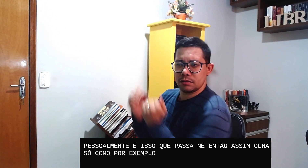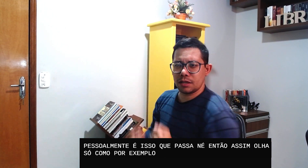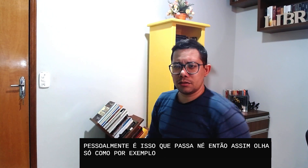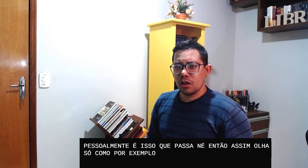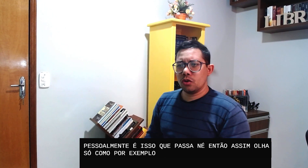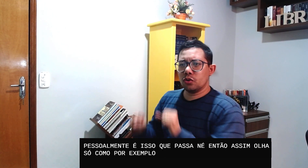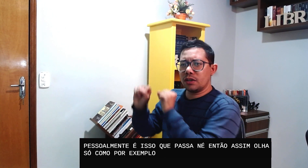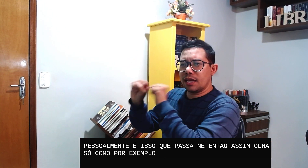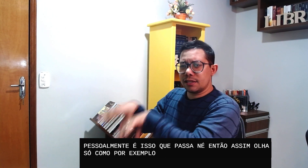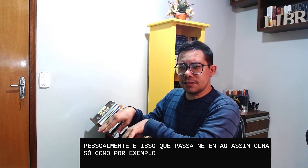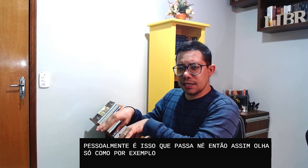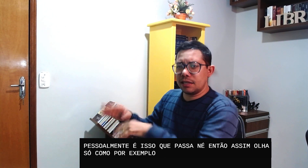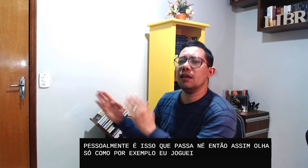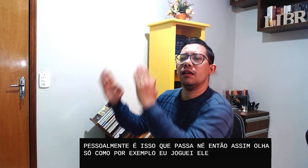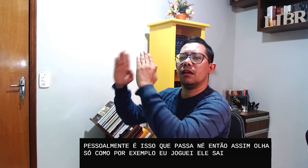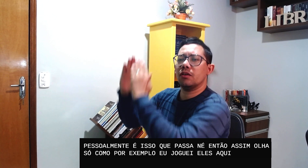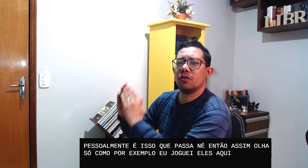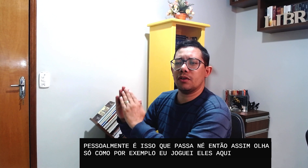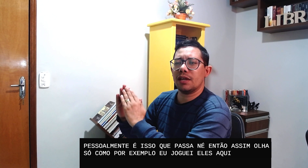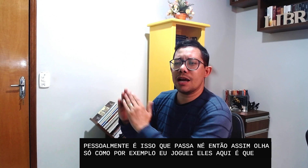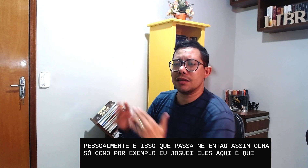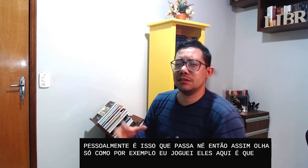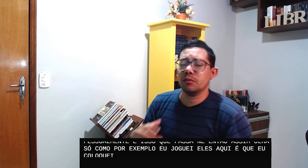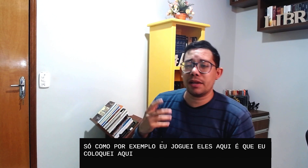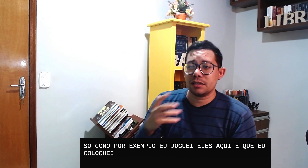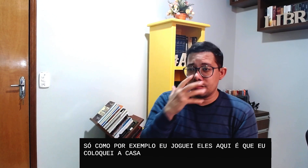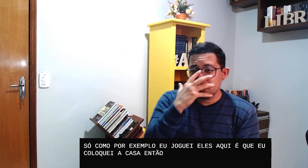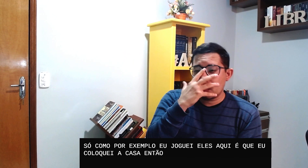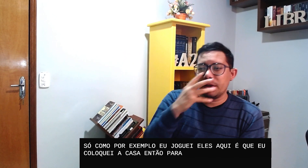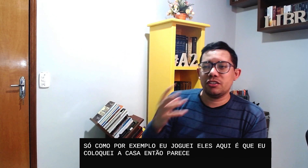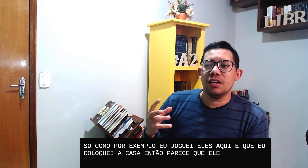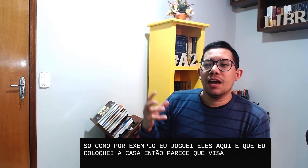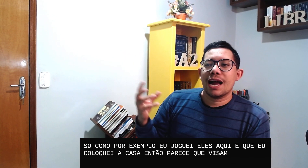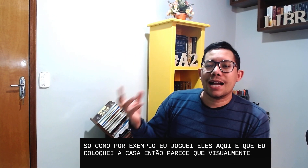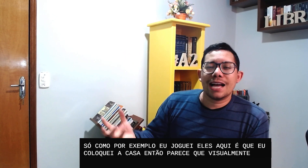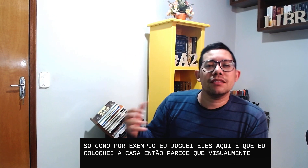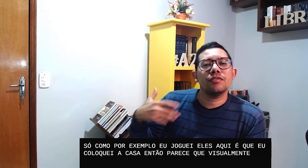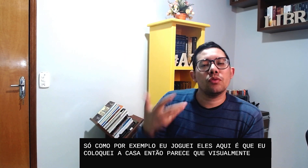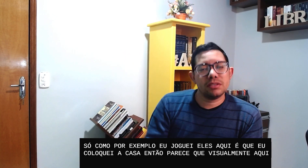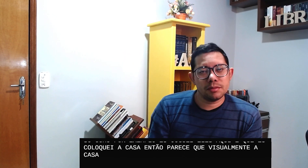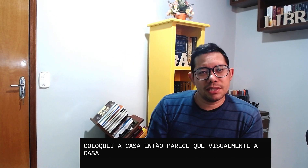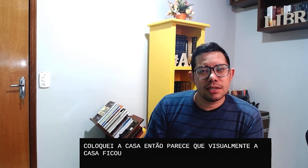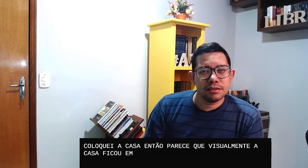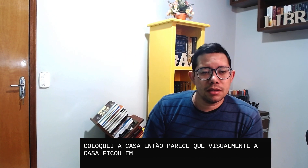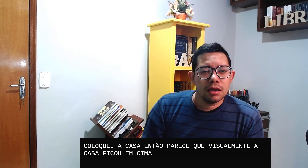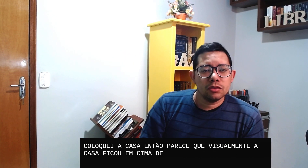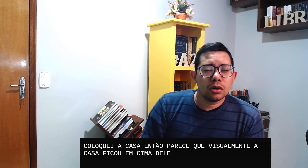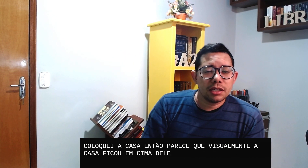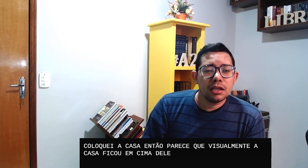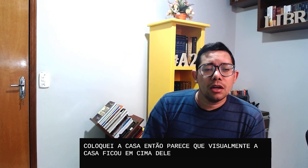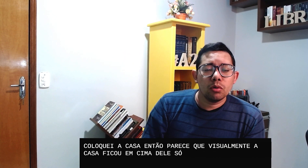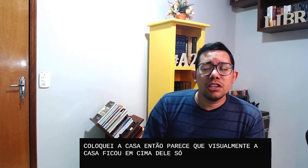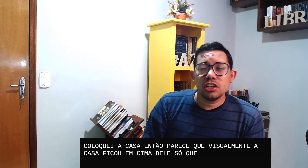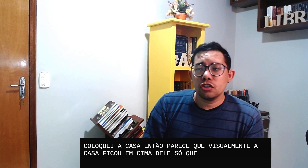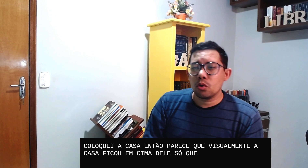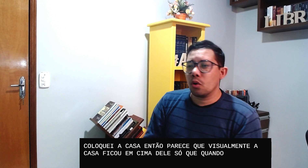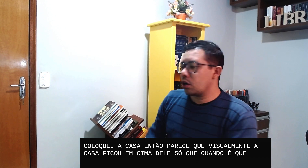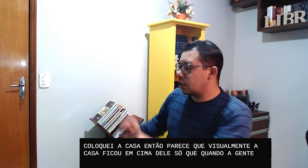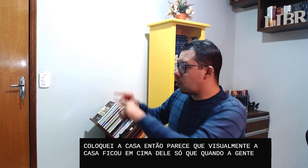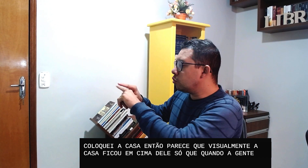Certo? Eu joguei eles aqui e aqui eu coloquei a casa. Então parece que visualmente a casa ficou em cima deles. Só que quando a gente coloca e